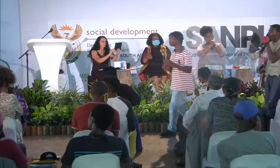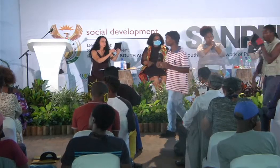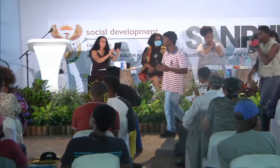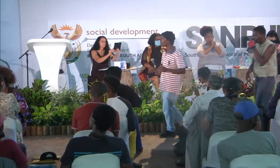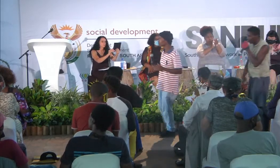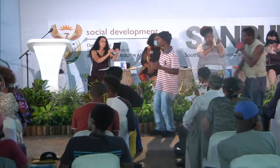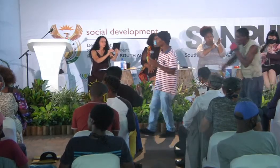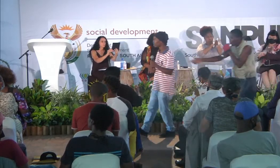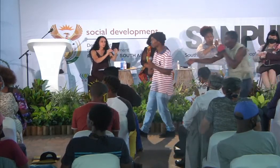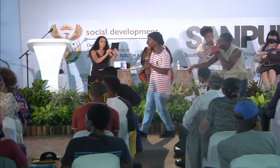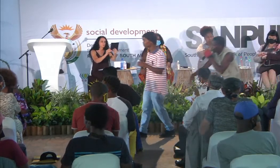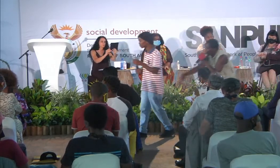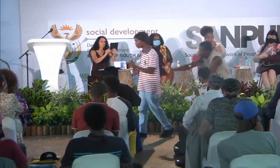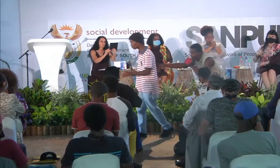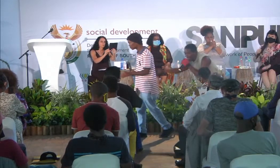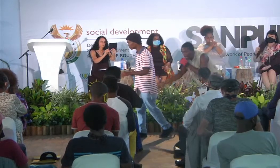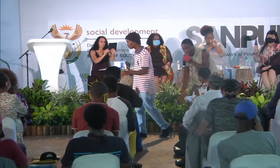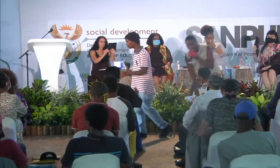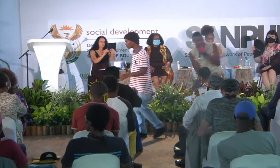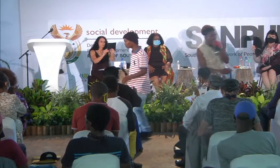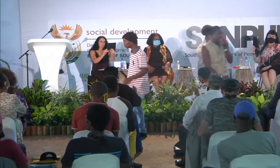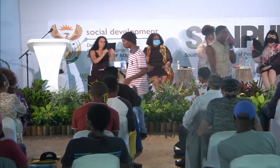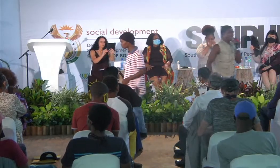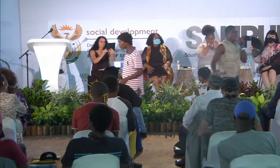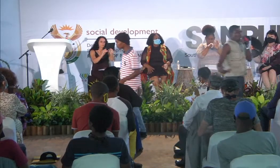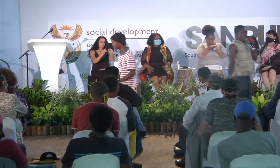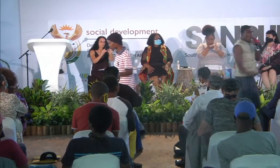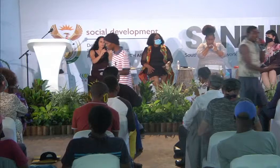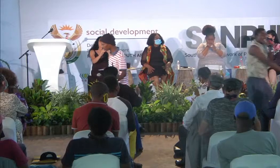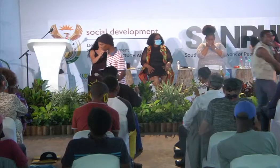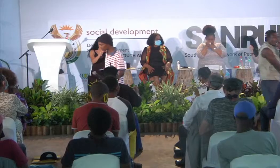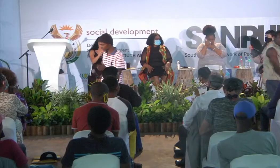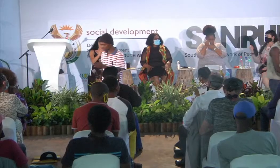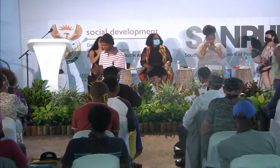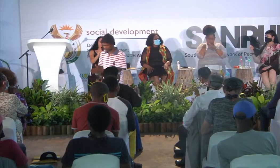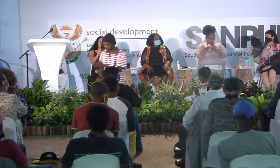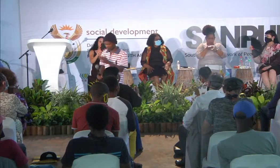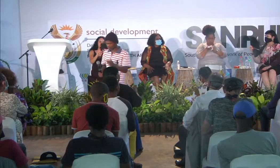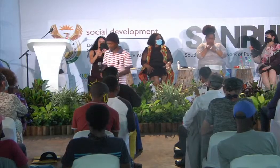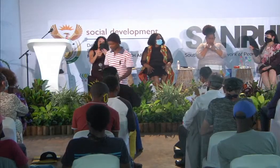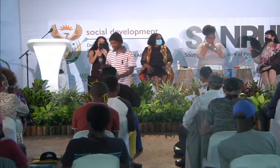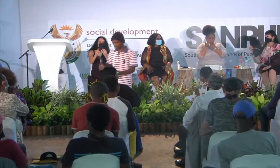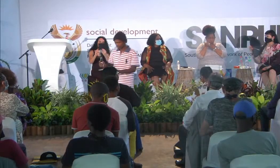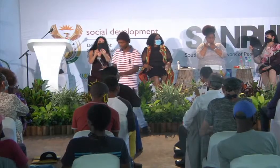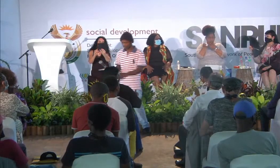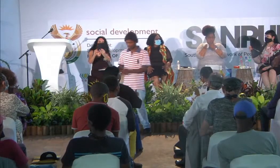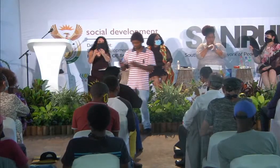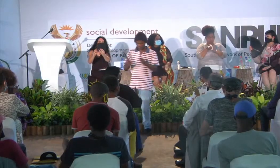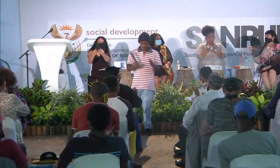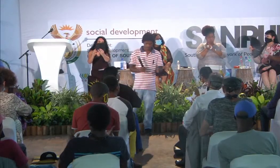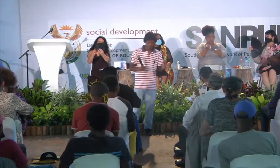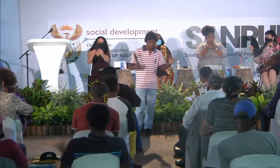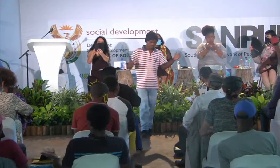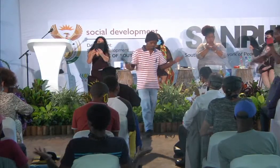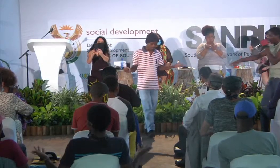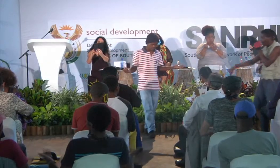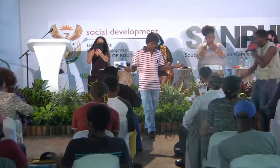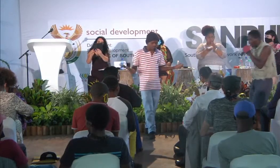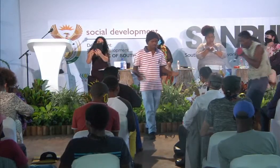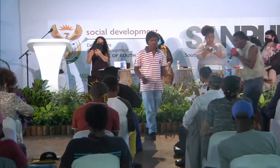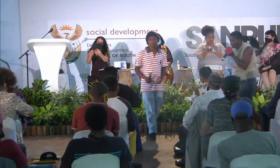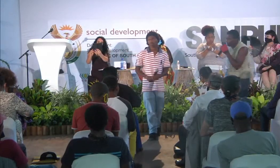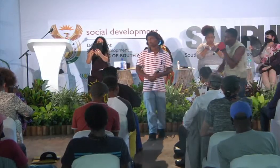njalo wezulu omnyama uthe masibuye masisweni sibuye